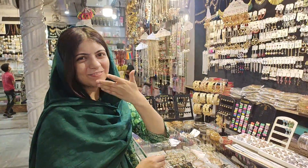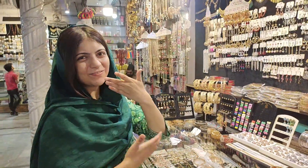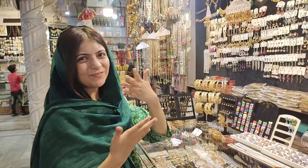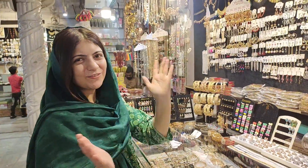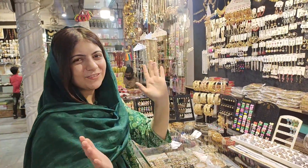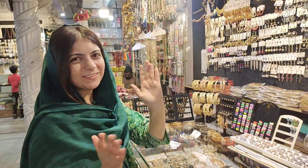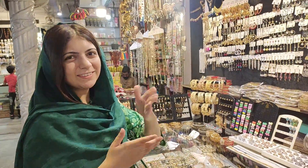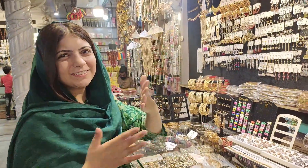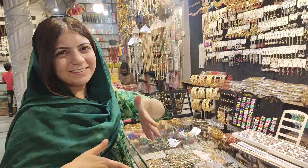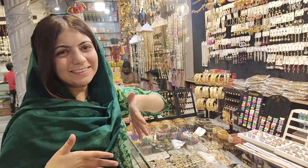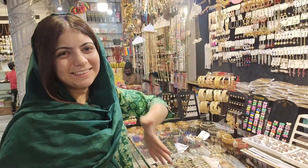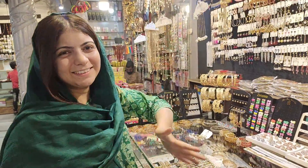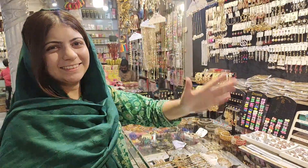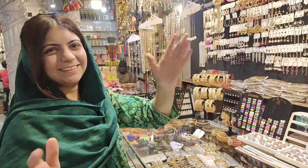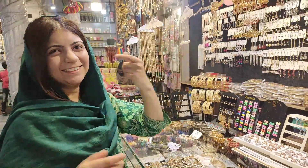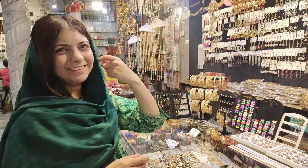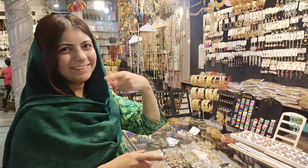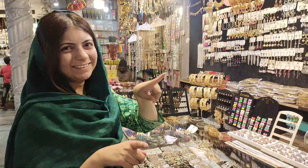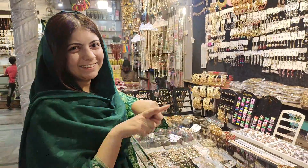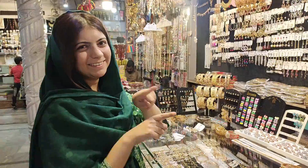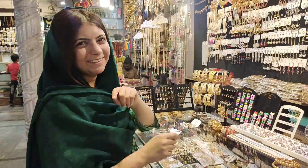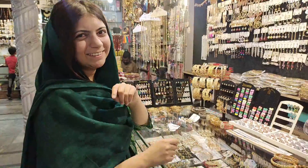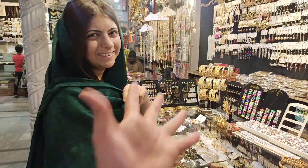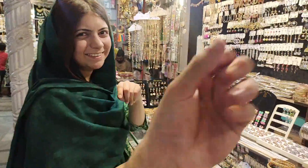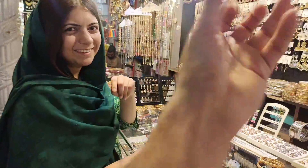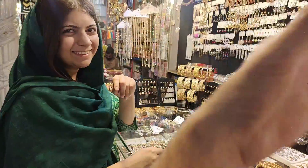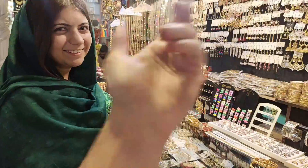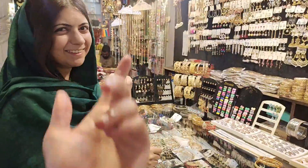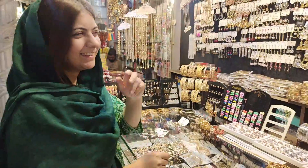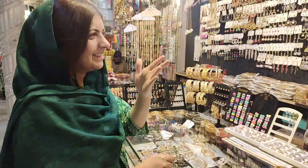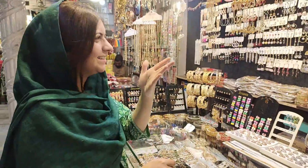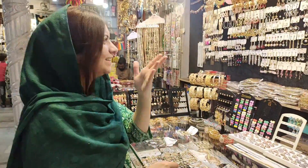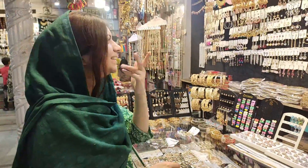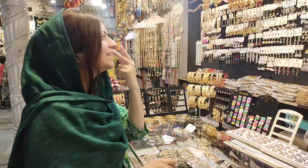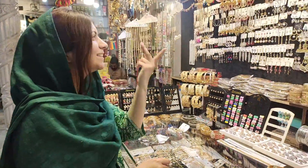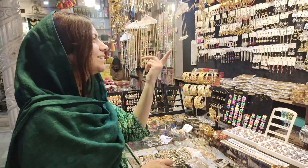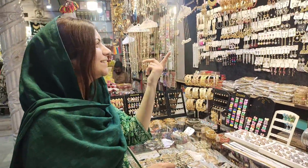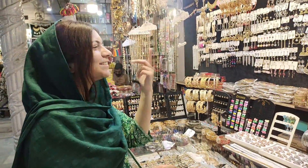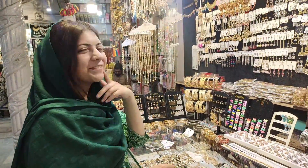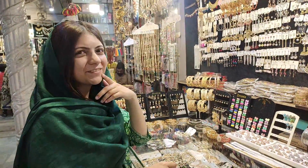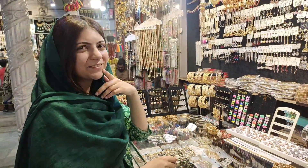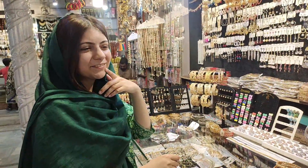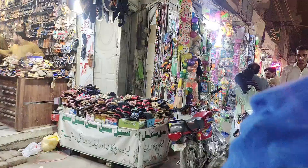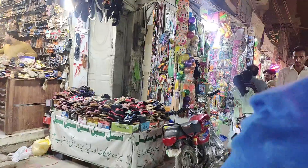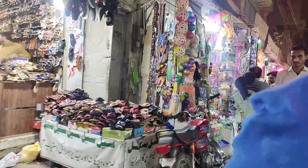झुमकास, आई लव दैट। और यू नो लहंगा या फ्रॉक के साथ अच्छे लगते हैं, देखते हैं अभी।